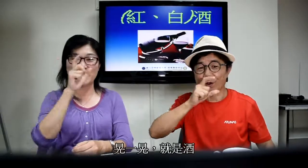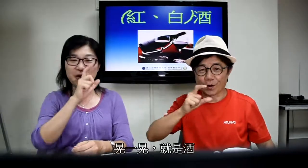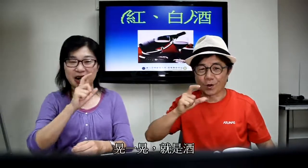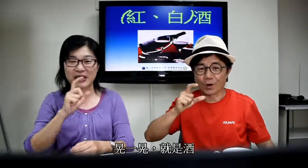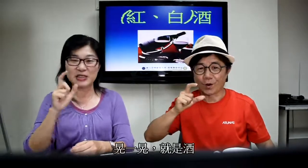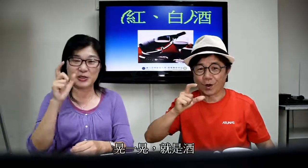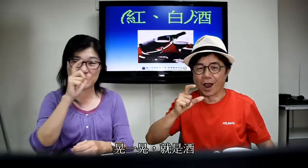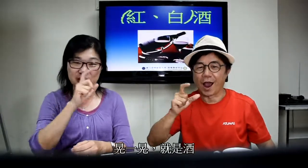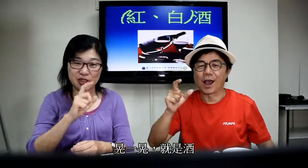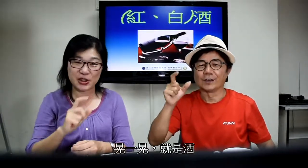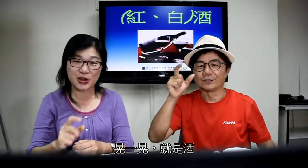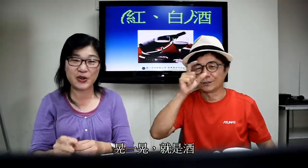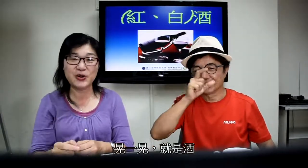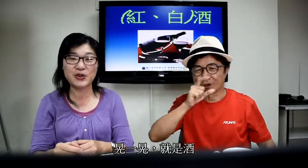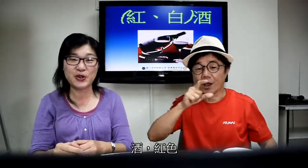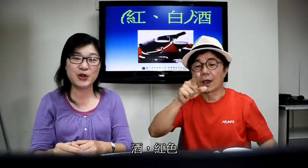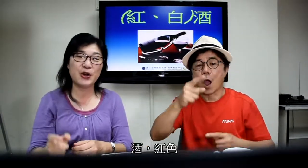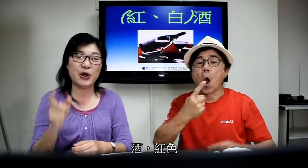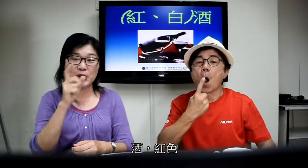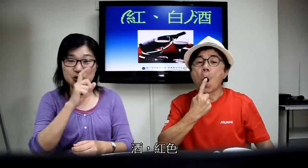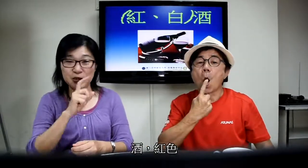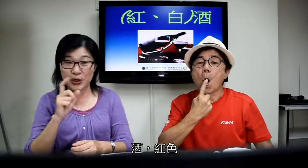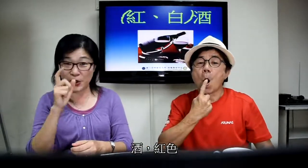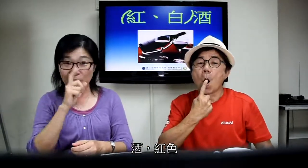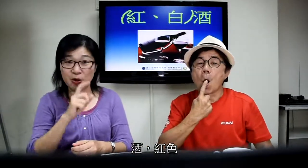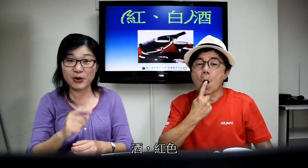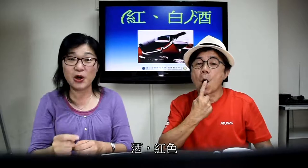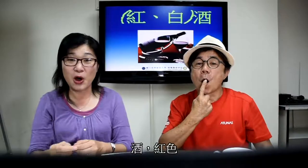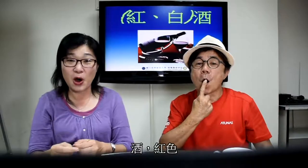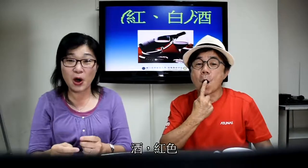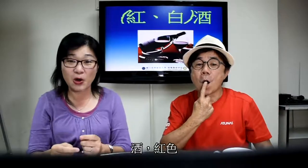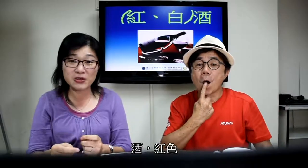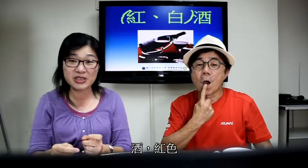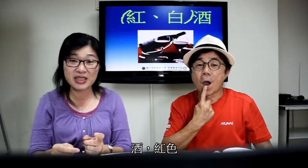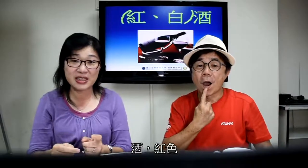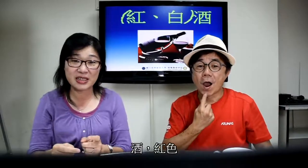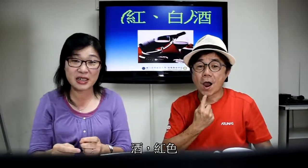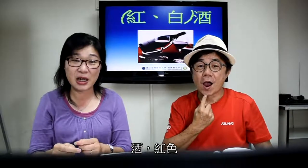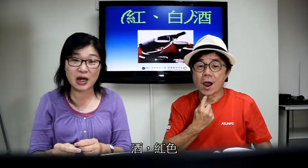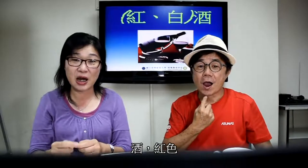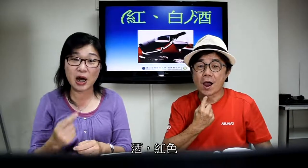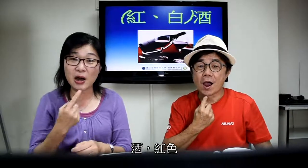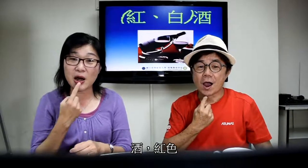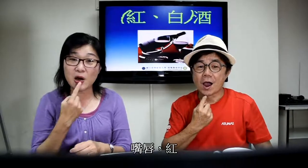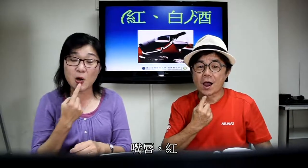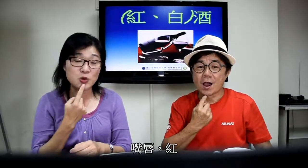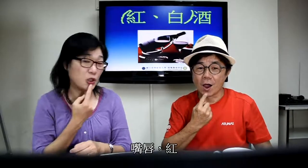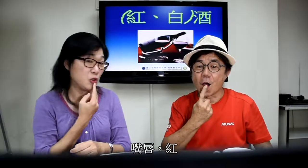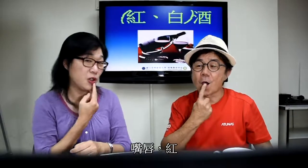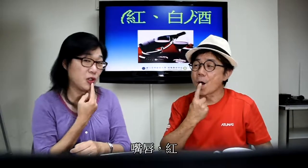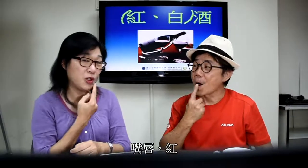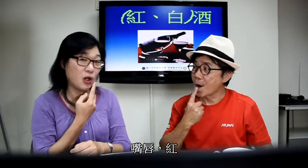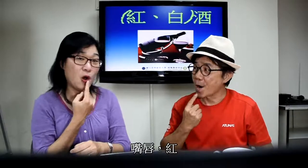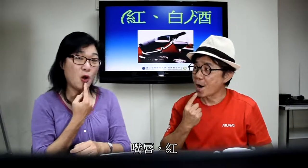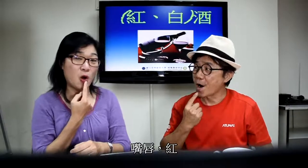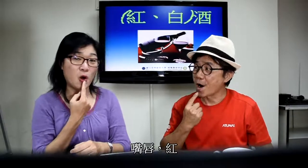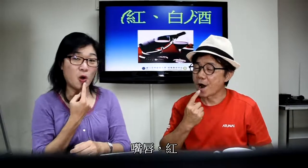晃就是酒。酒，红色，嘴唇